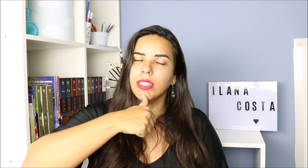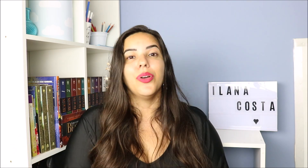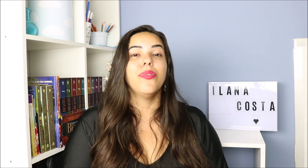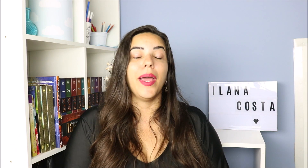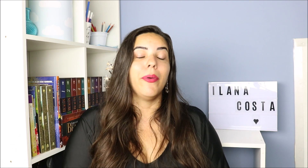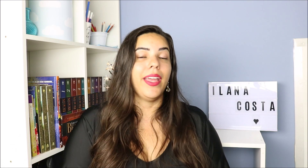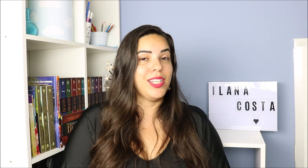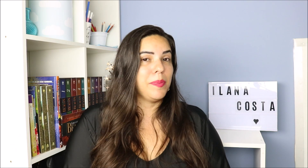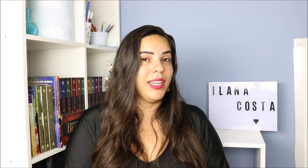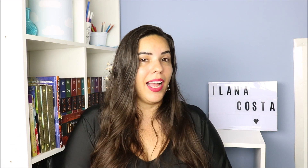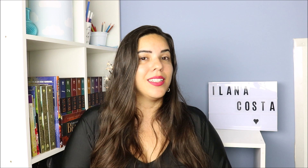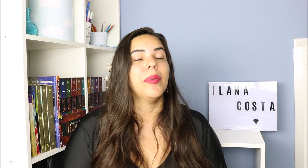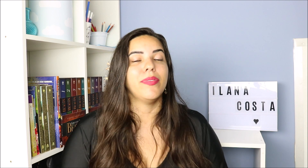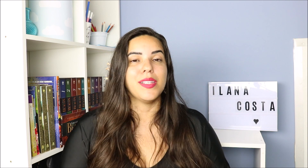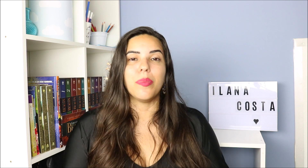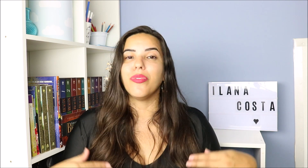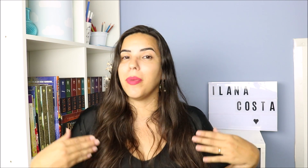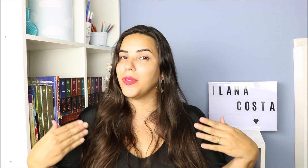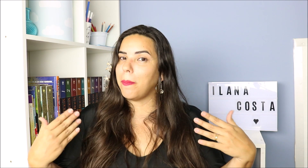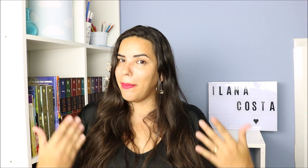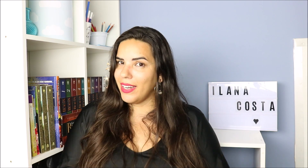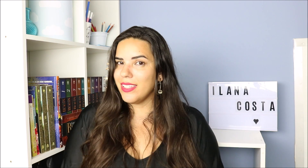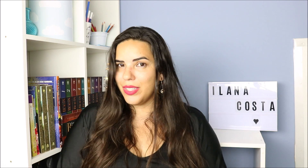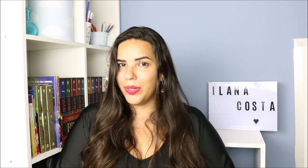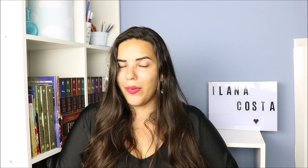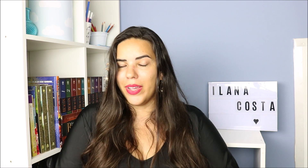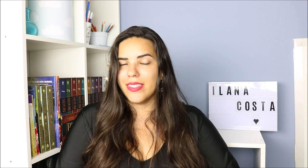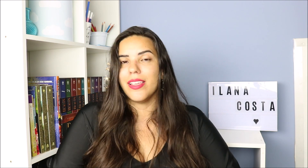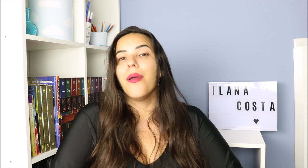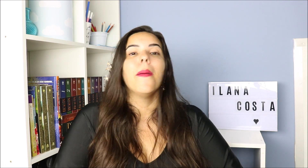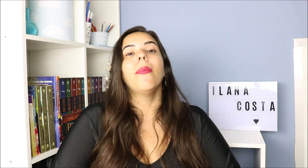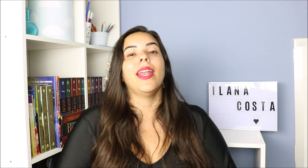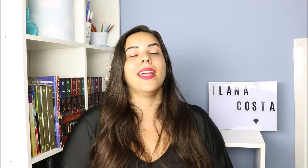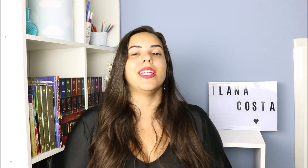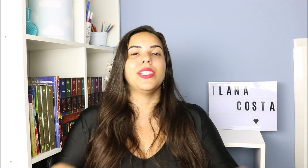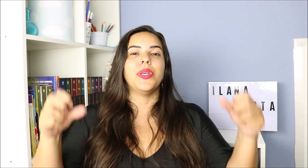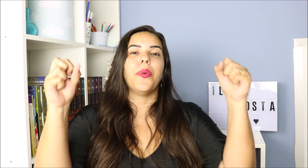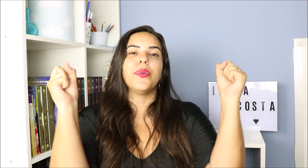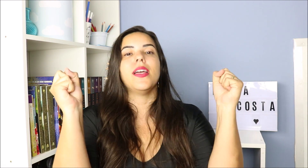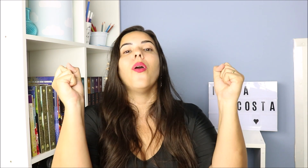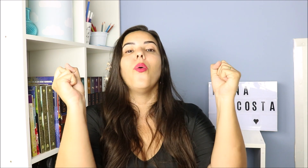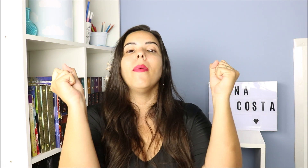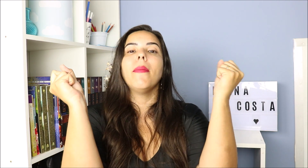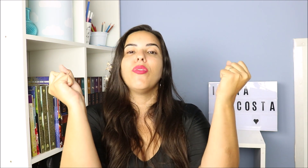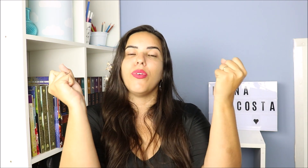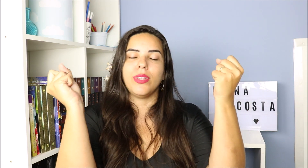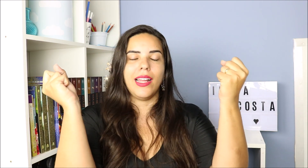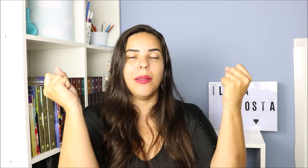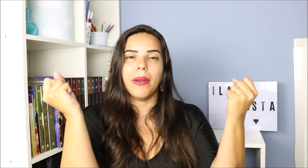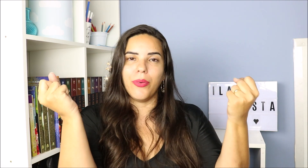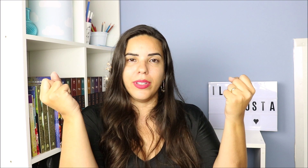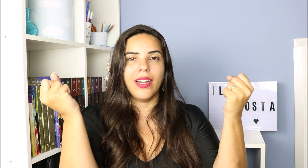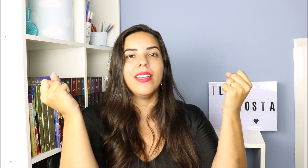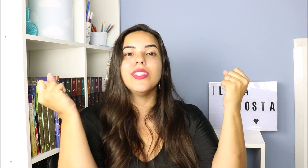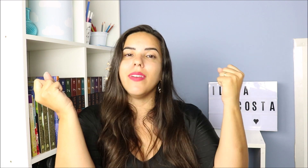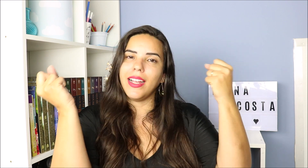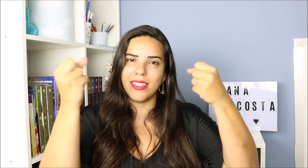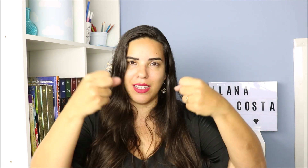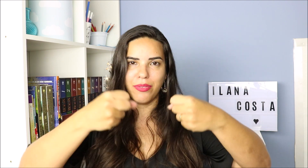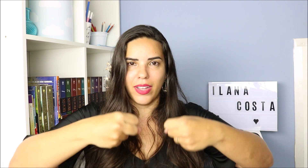O verbo explicar também faz um movimento parecido com esse, porém a gente usa uma mão voltada para outra e devagarzinho faz